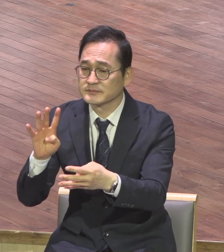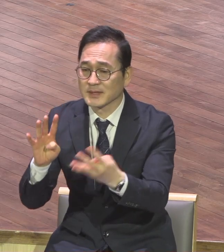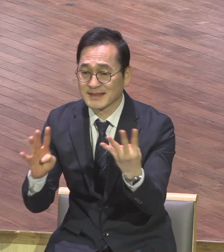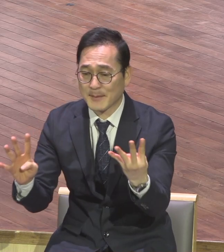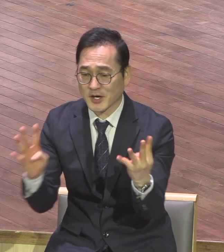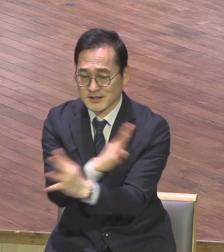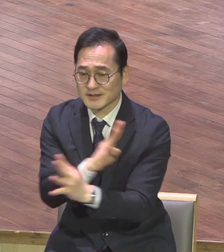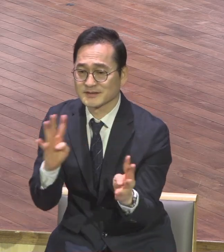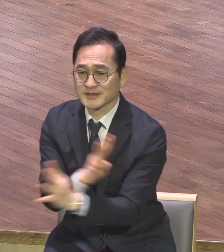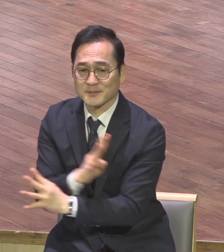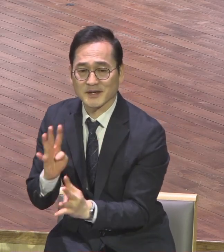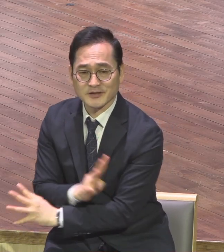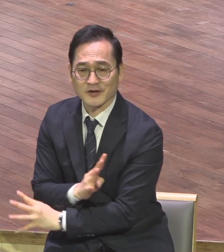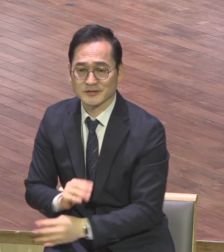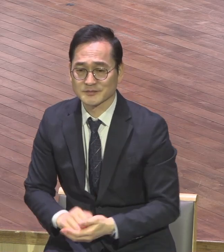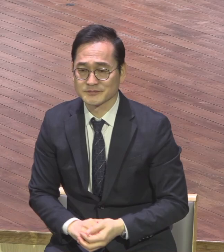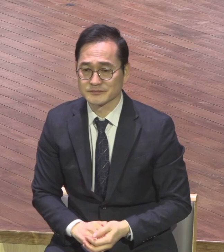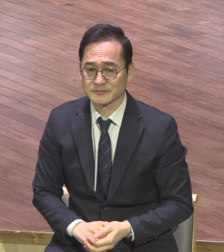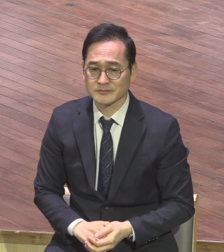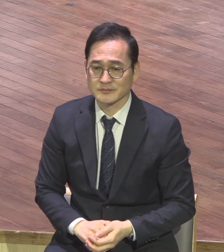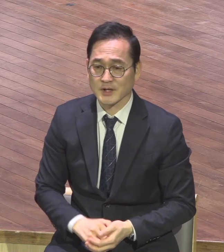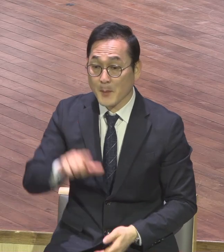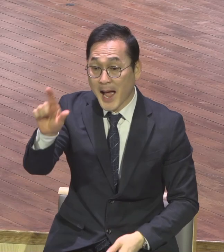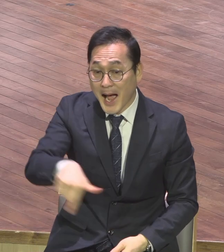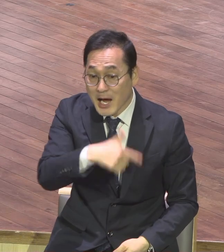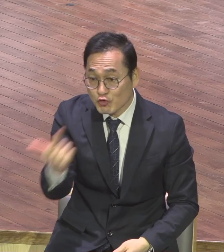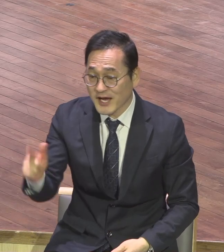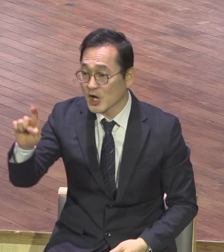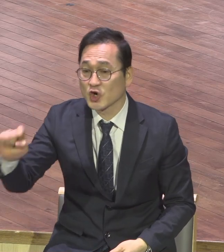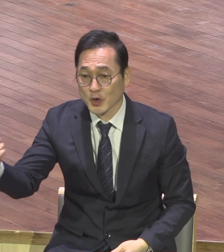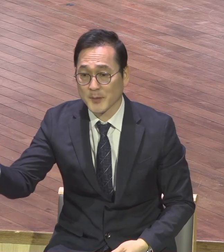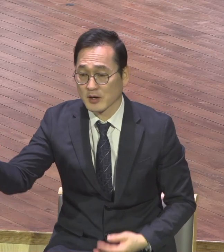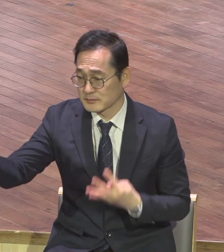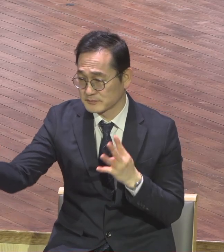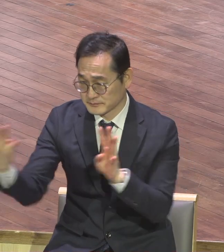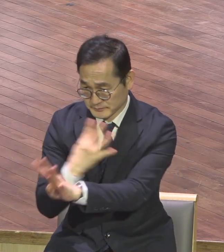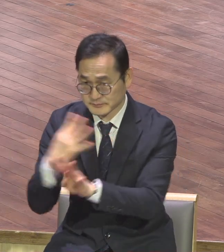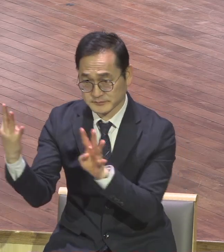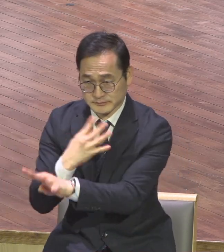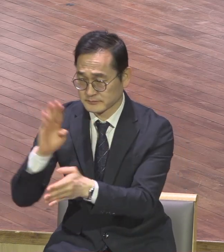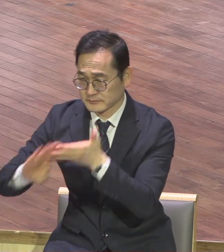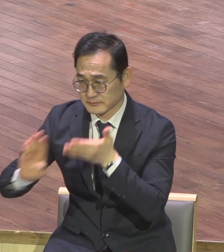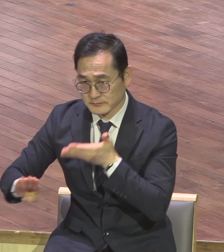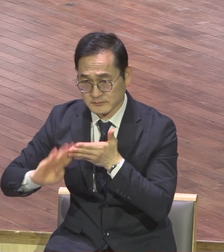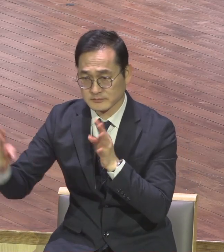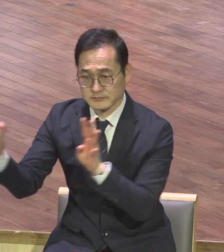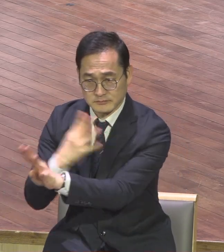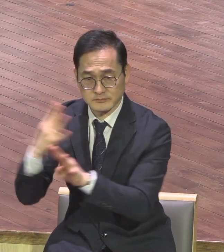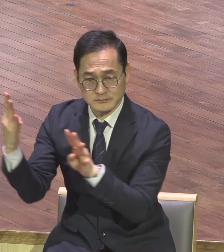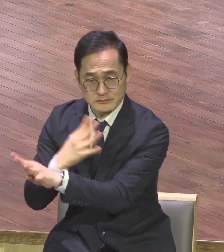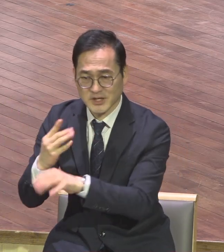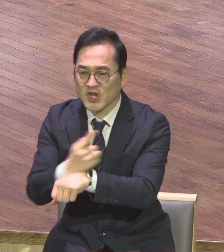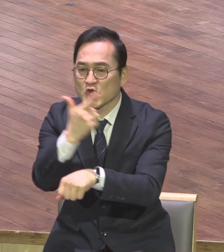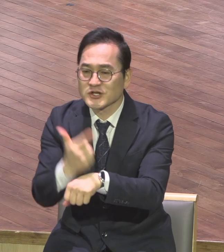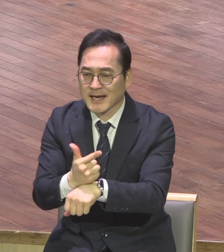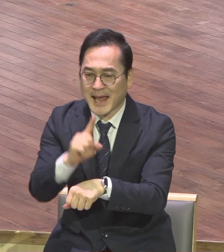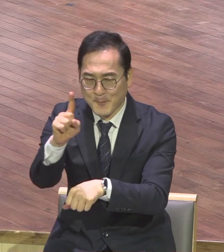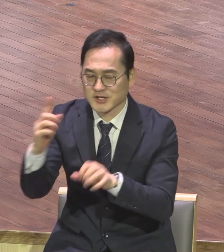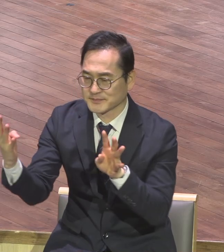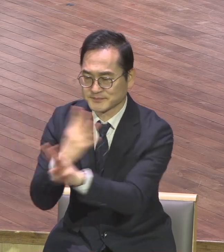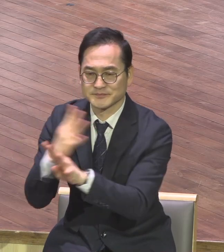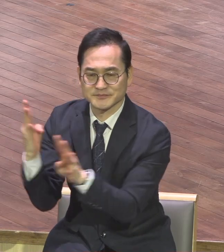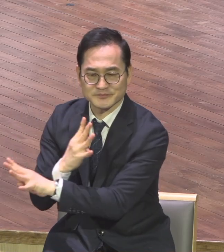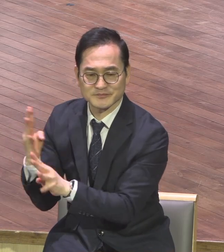가만 앉아가지고 하루에 몇 명을 만나느냐? 16명을 만나요. 네 교대로 6시간마다